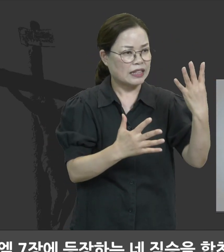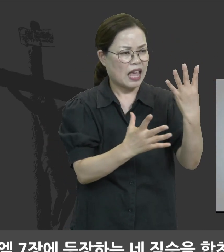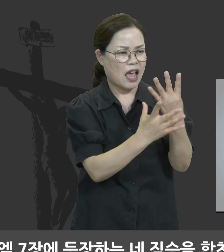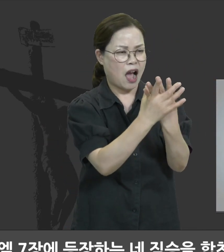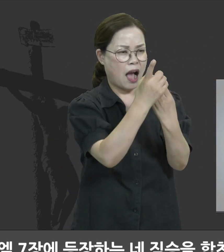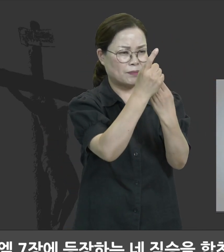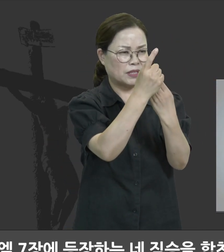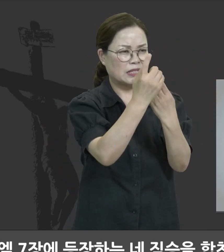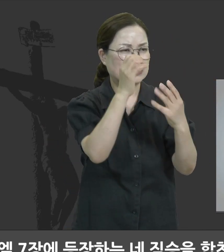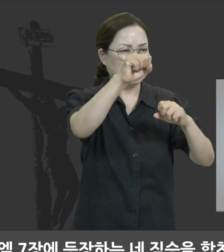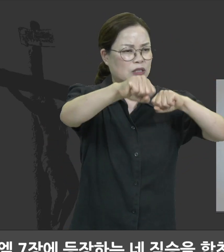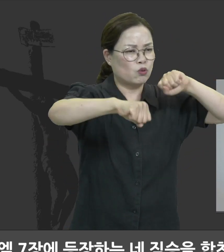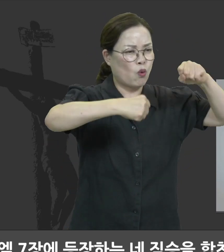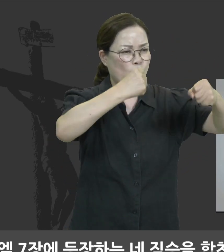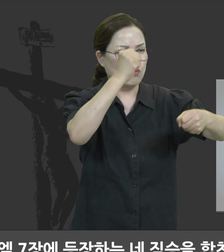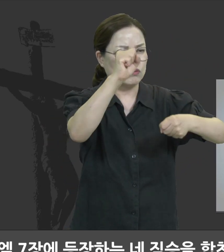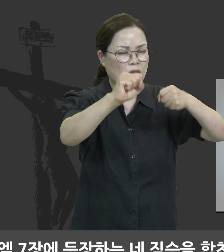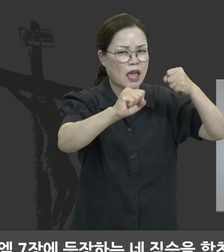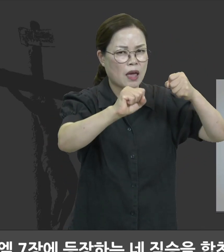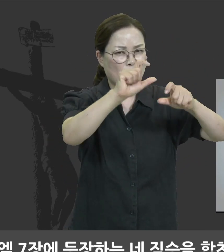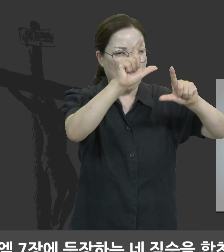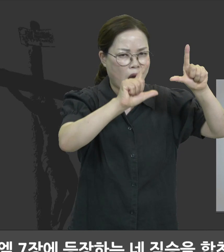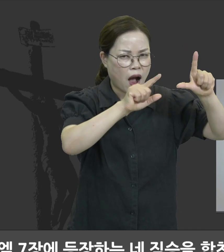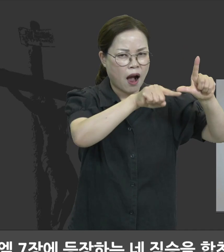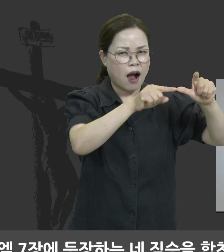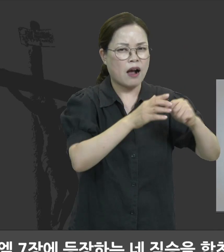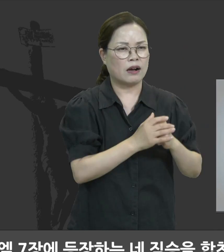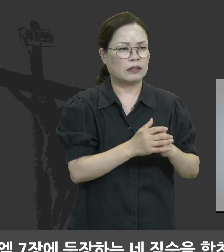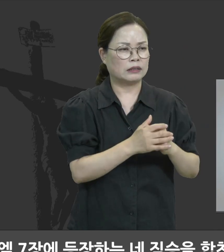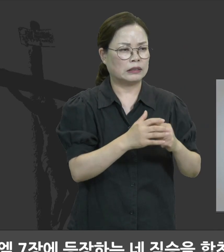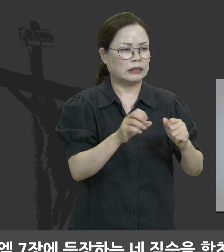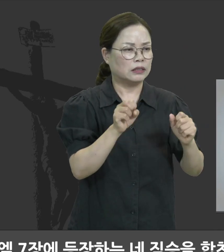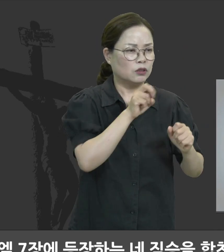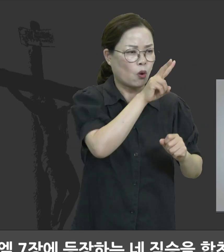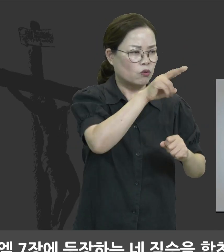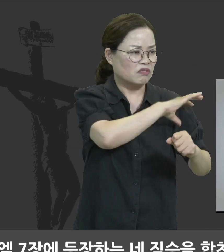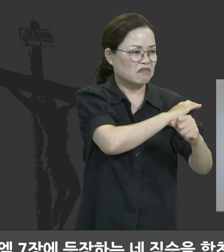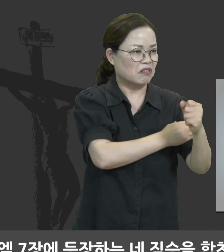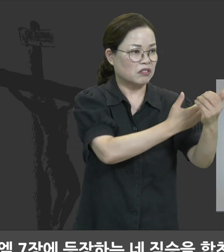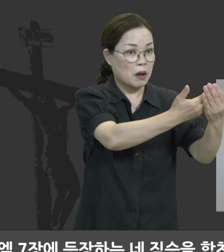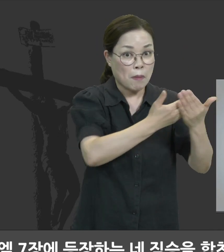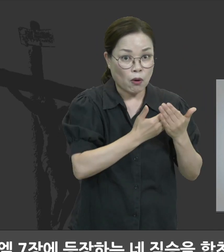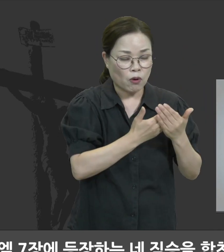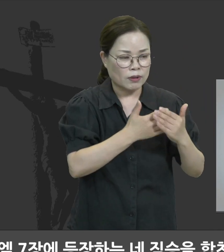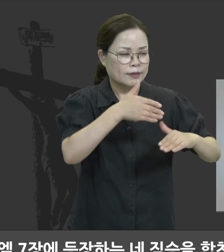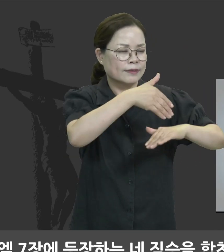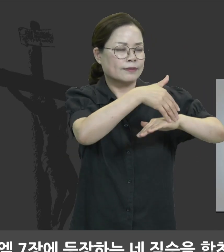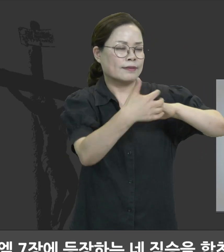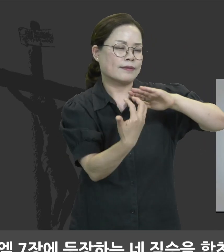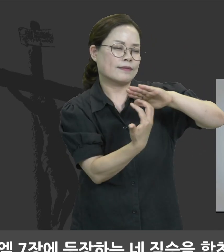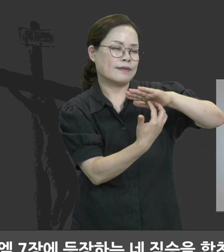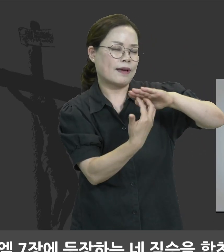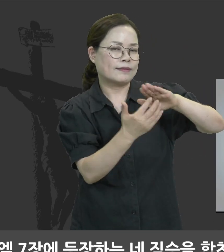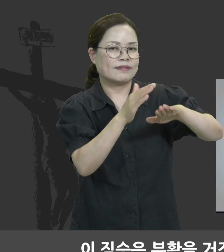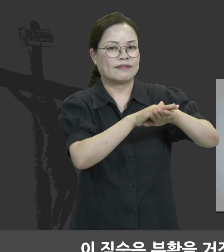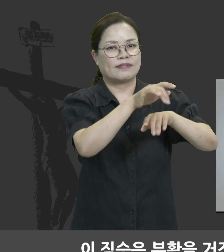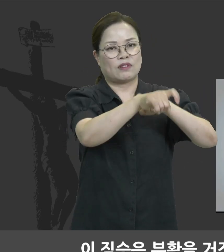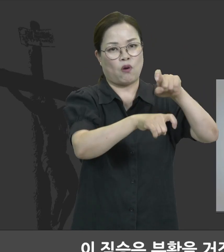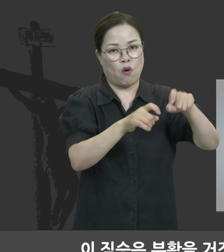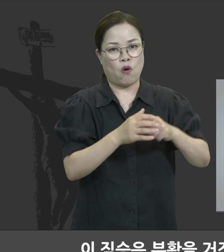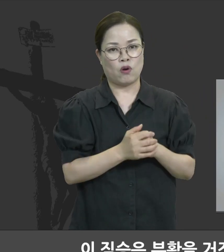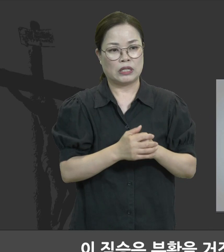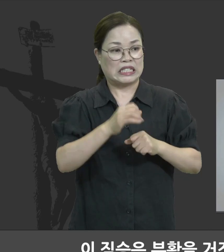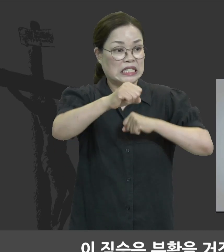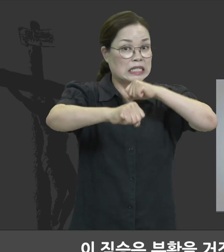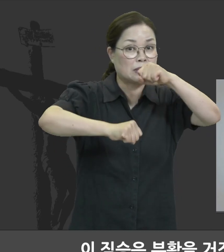합친 것과 같은 모습을 한 이 짐승은 용으로부터 권세를 받고 그의 계획을 실행합니다.